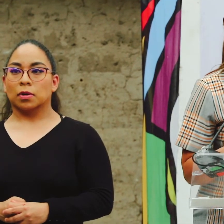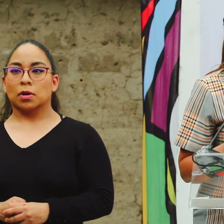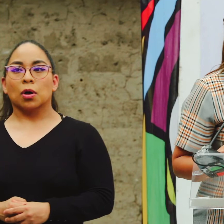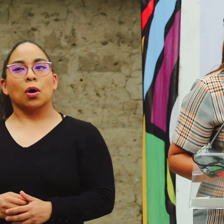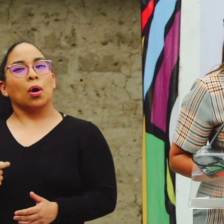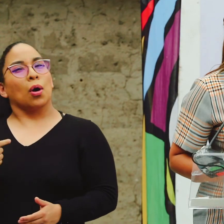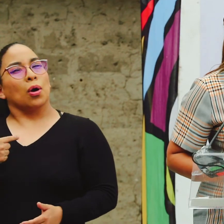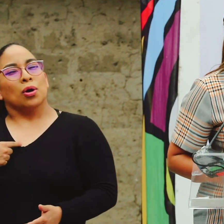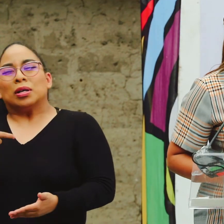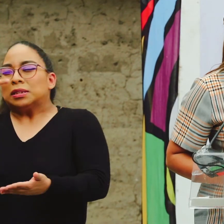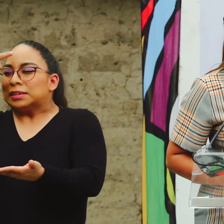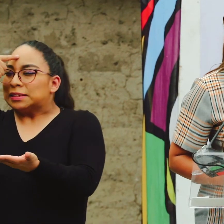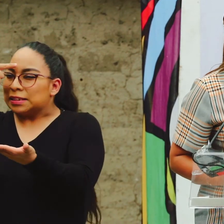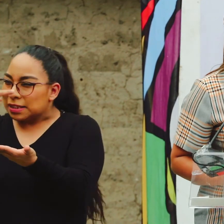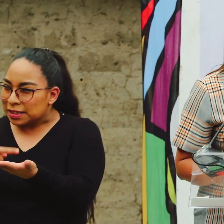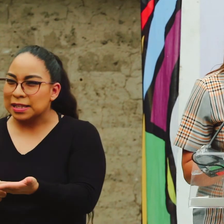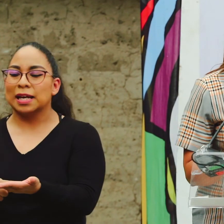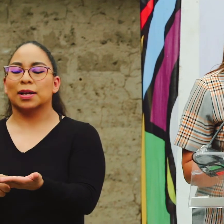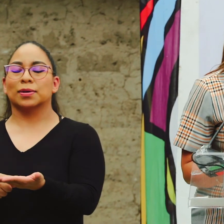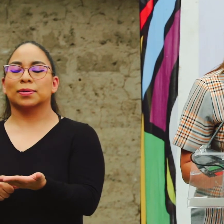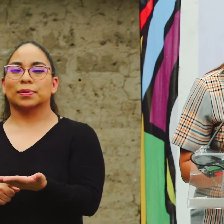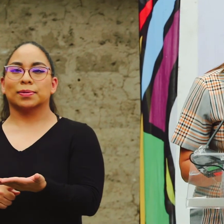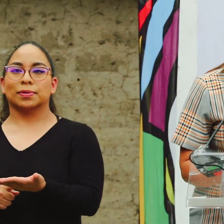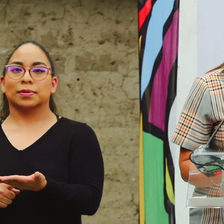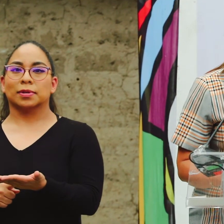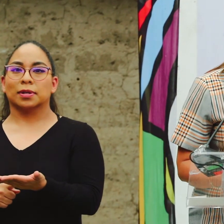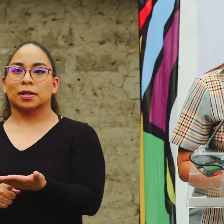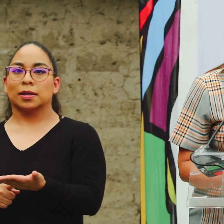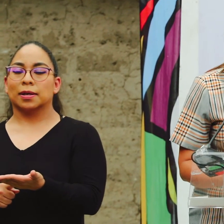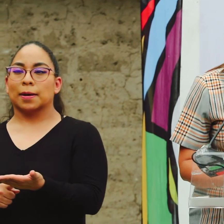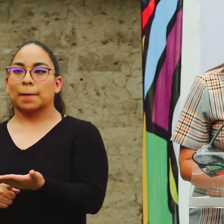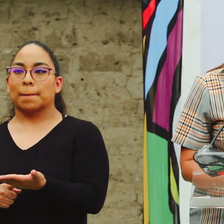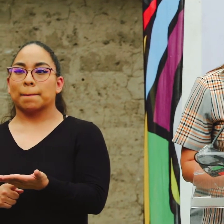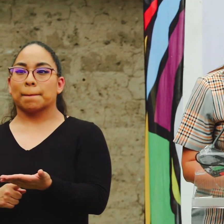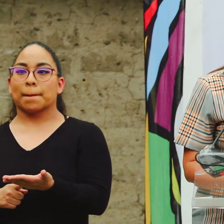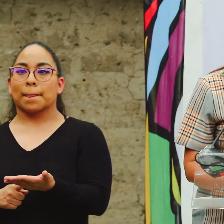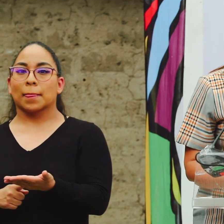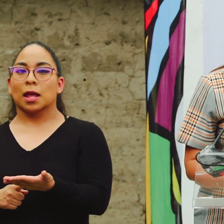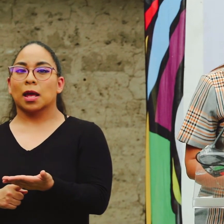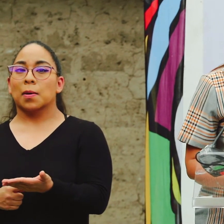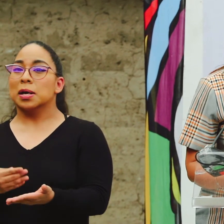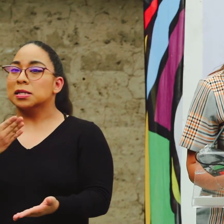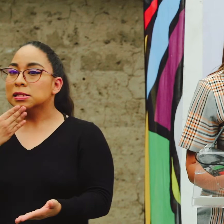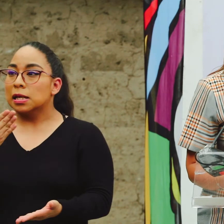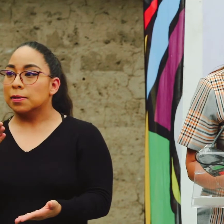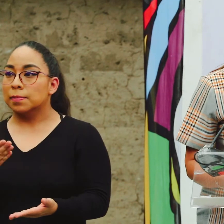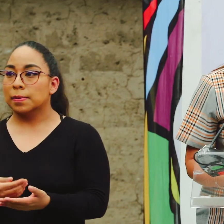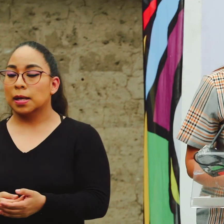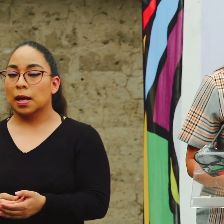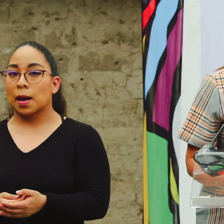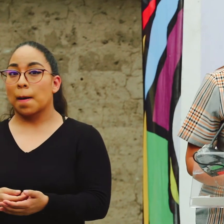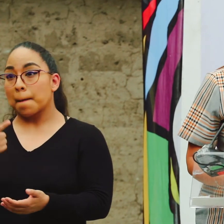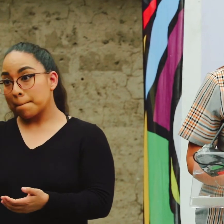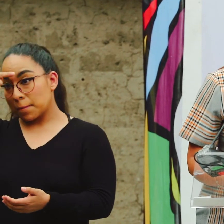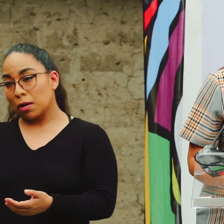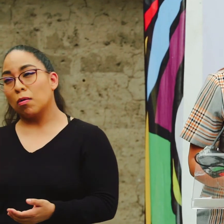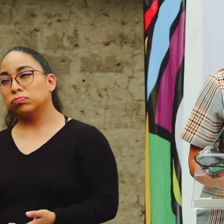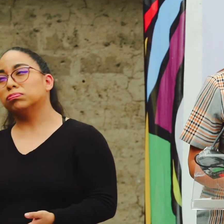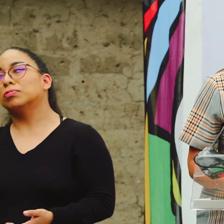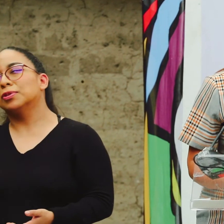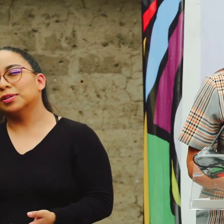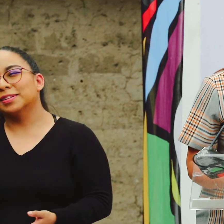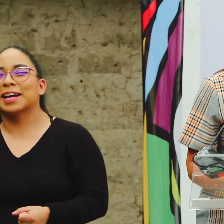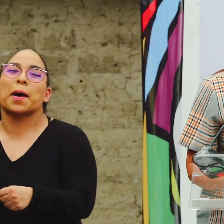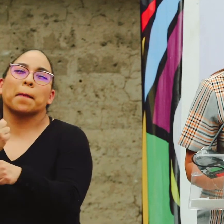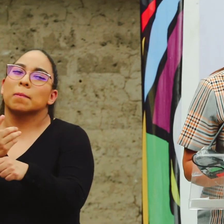convencida que esta acción social va a ser en beneficio, decimos que de las mamás, porque somos